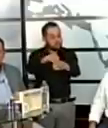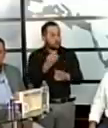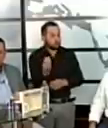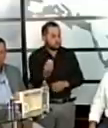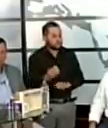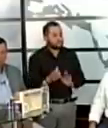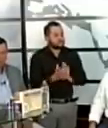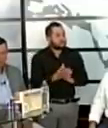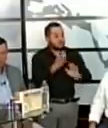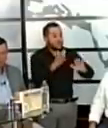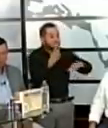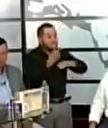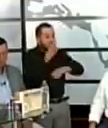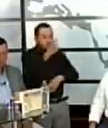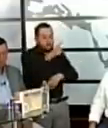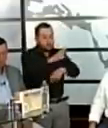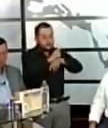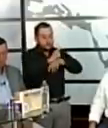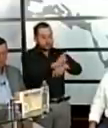les falte un minuto,